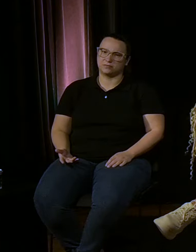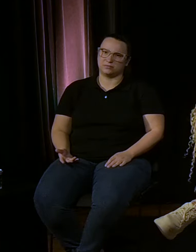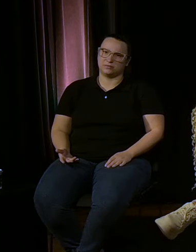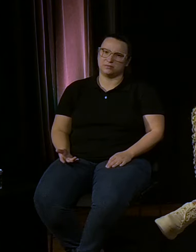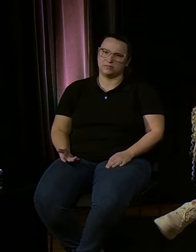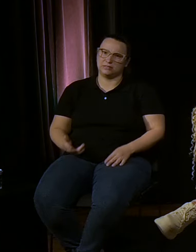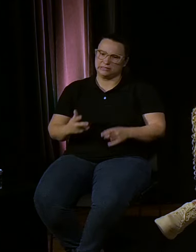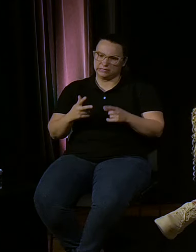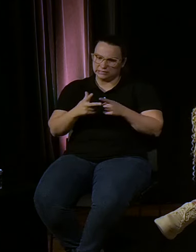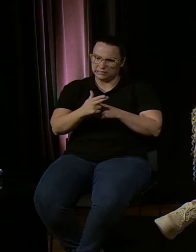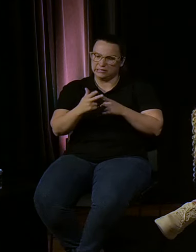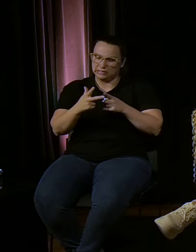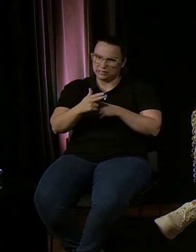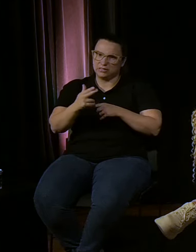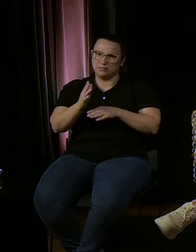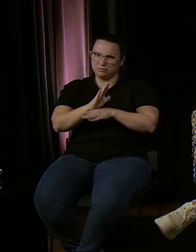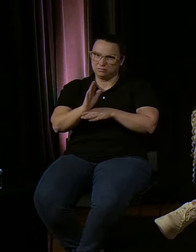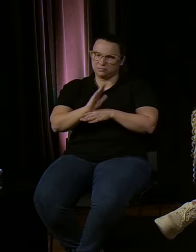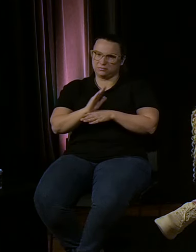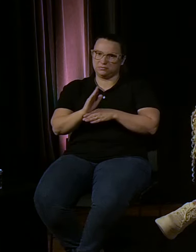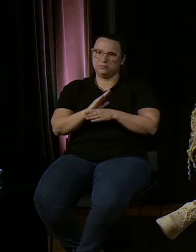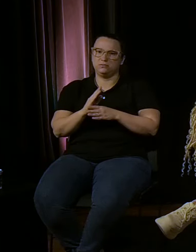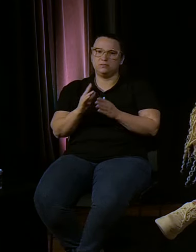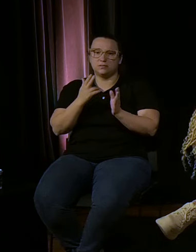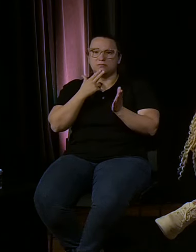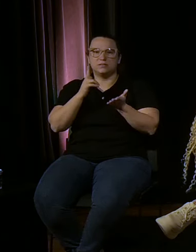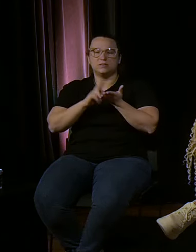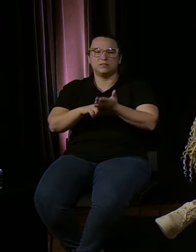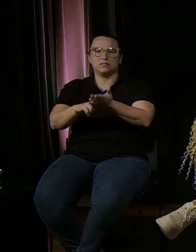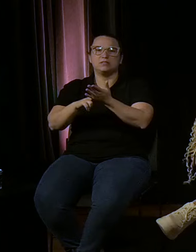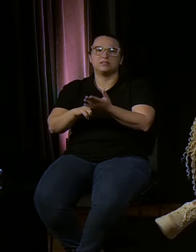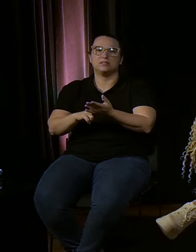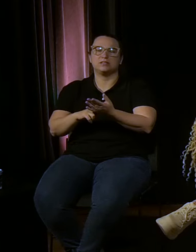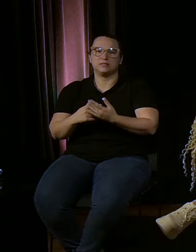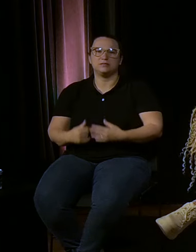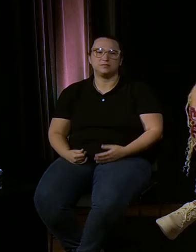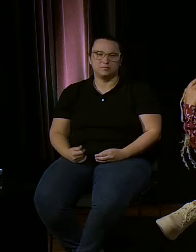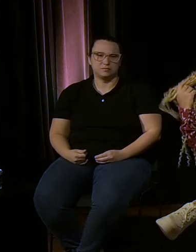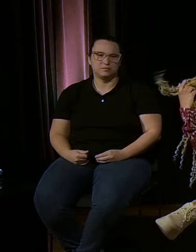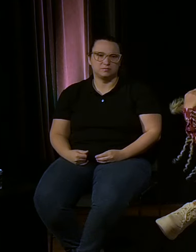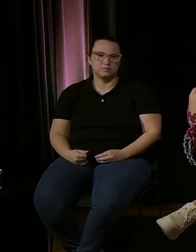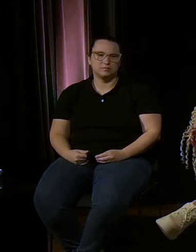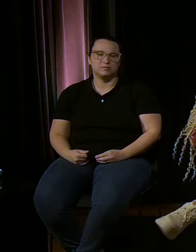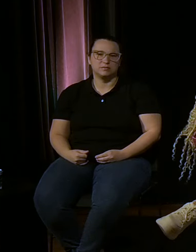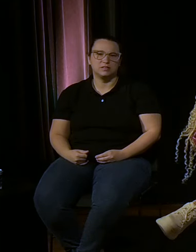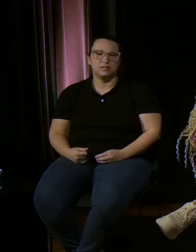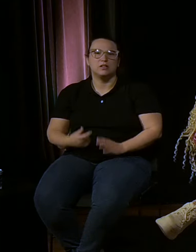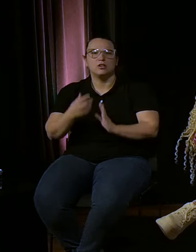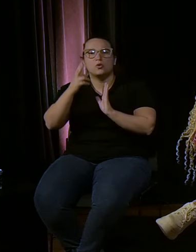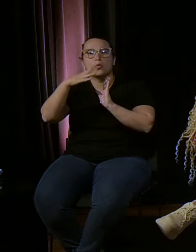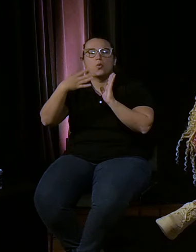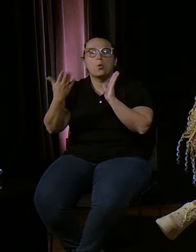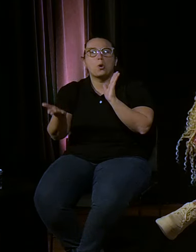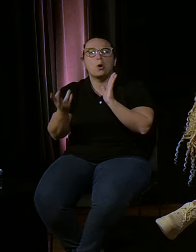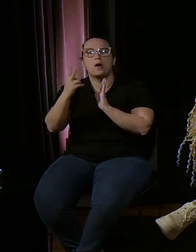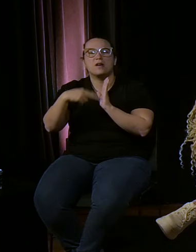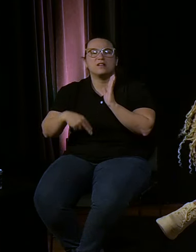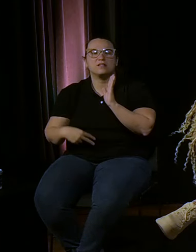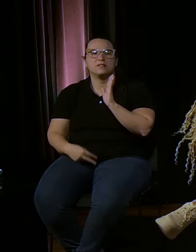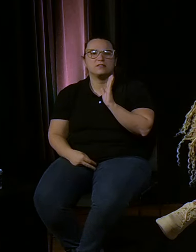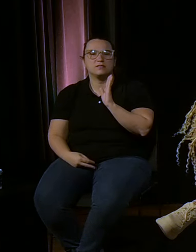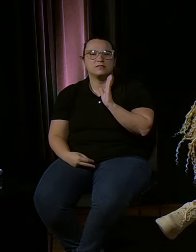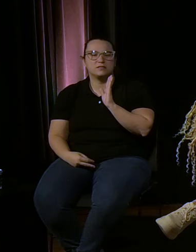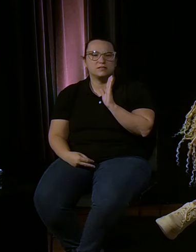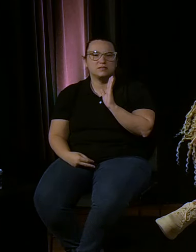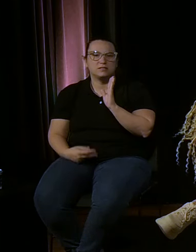triviais assim, do filme. Né? A Lorena mencionou essa carta que Connie Campos escreveu. Qual que você vai ler? Que eu vou ler, eu pensei